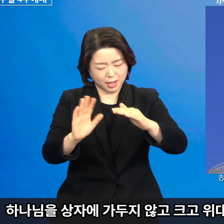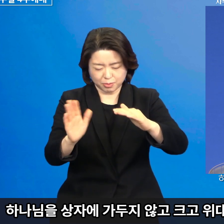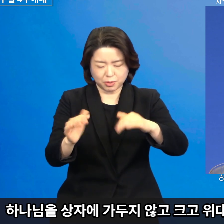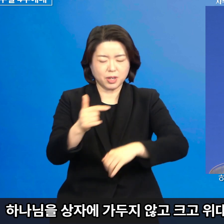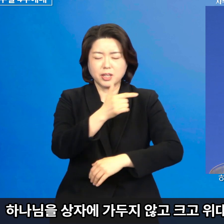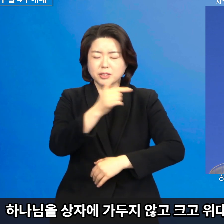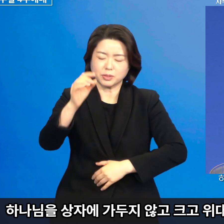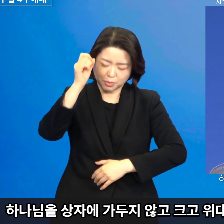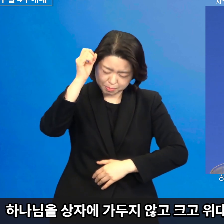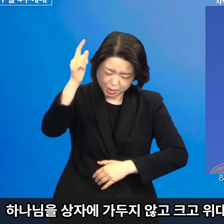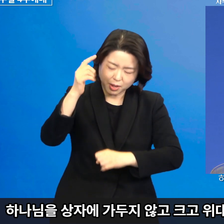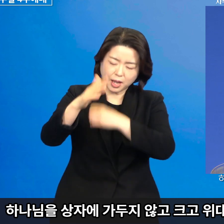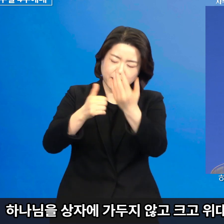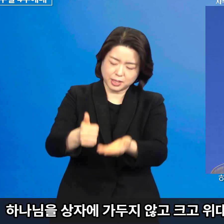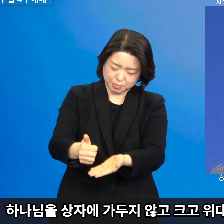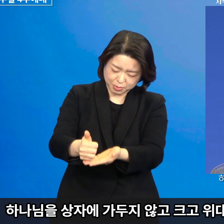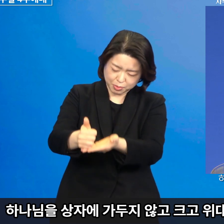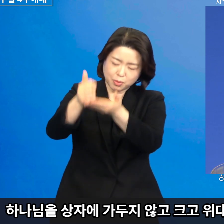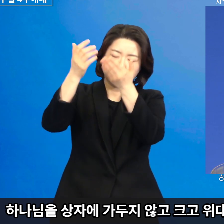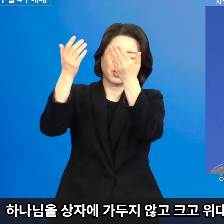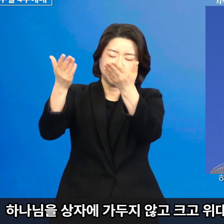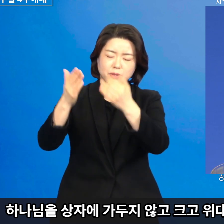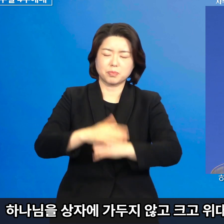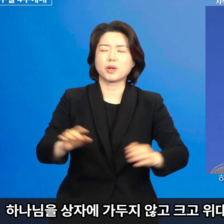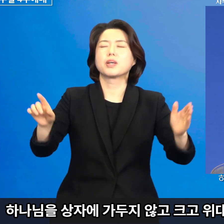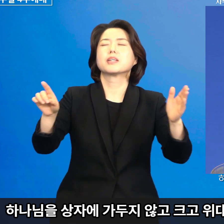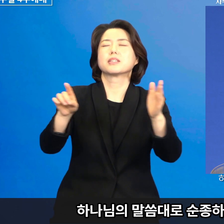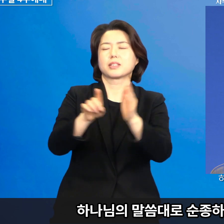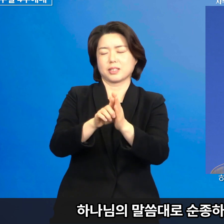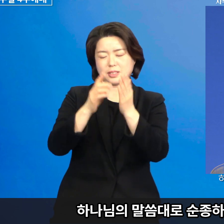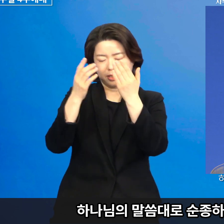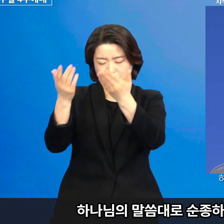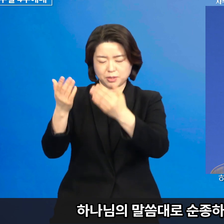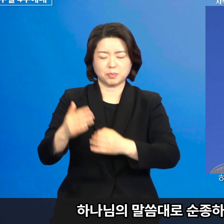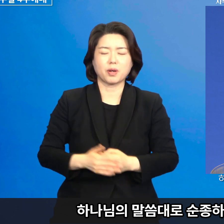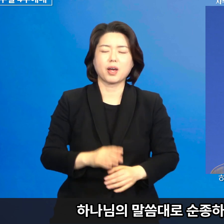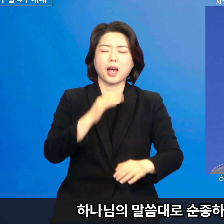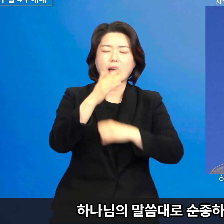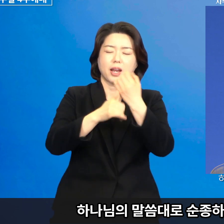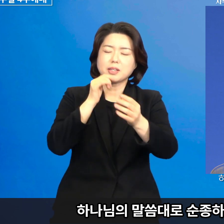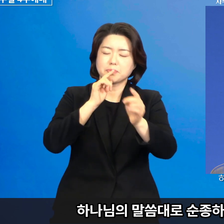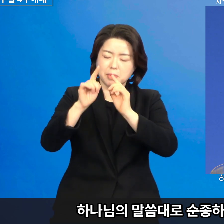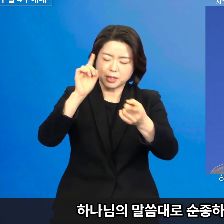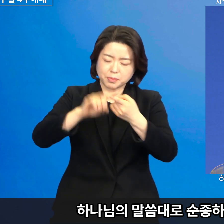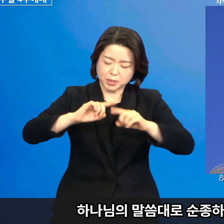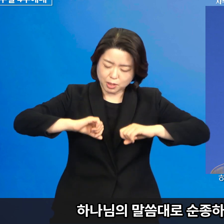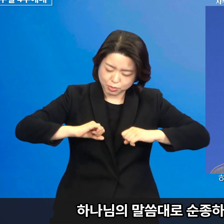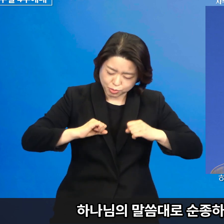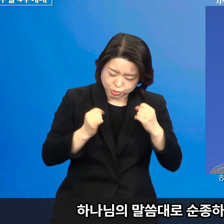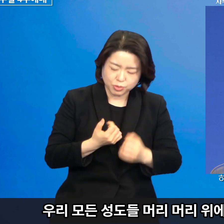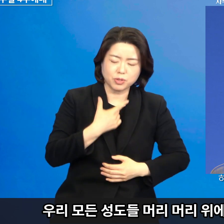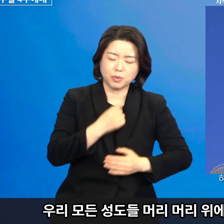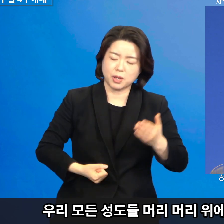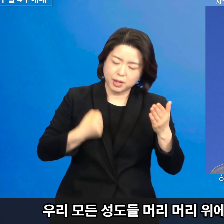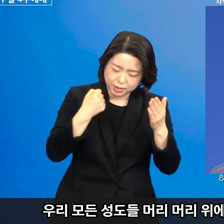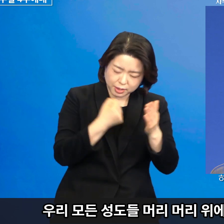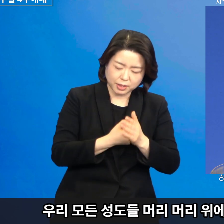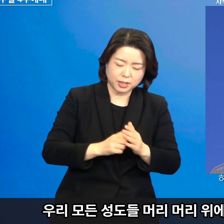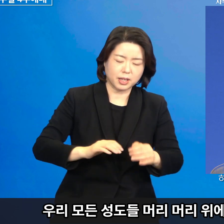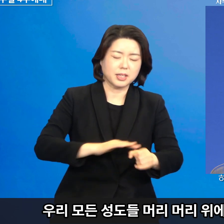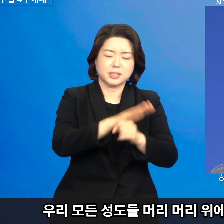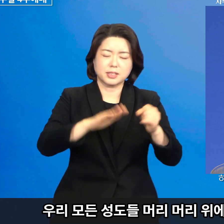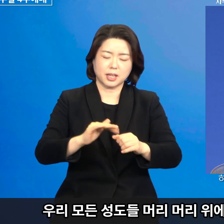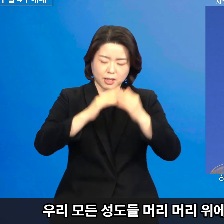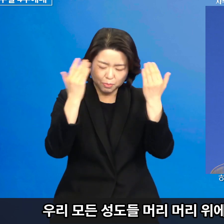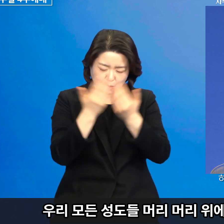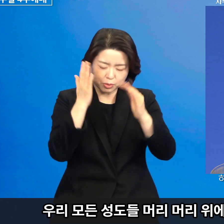위대하신 하나님을 높여드리며 신뢰하며 하나님의 말씀대로 순종하고자 나아가는 사랑하는 우리 모든 성도들 머리